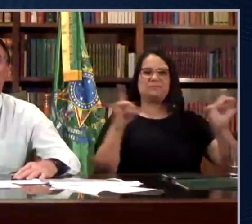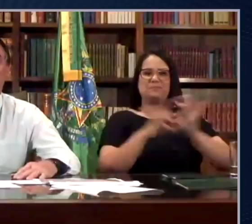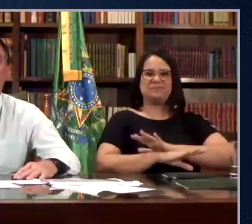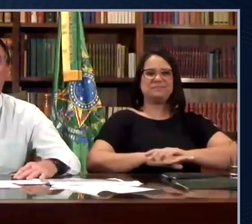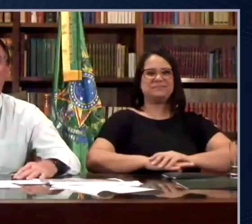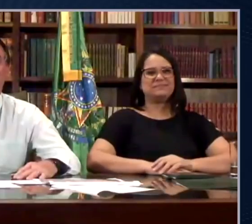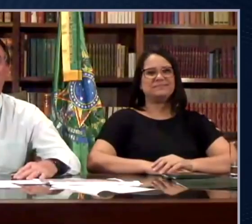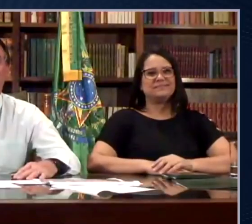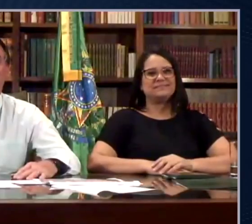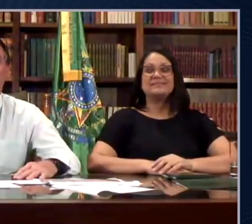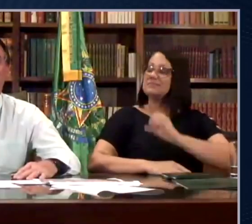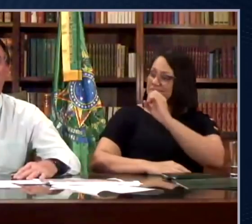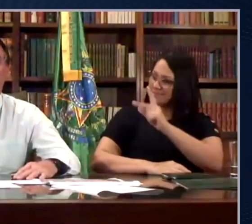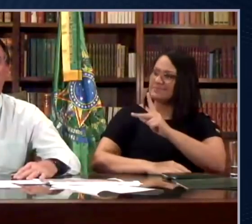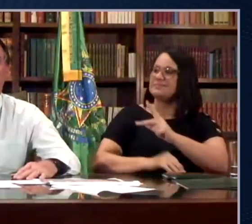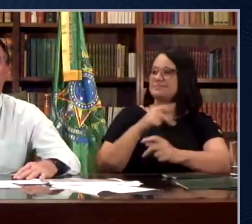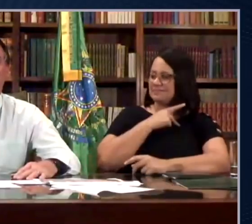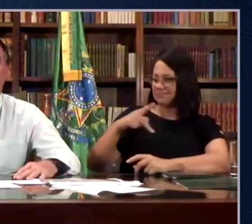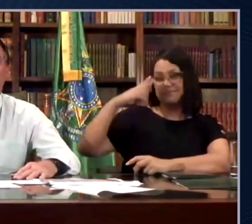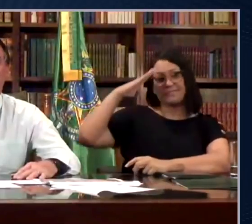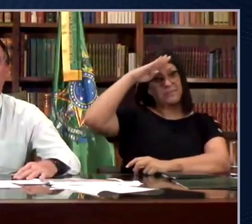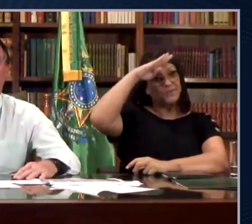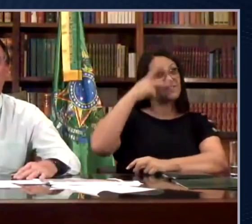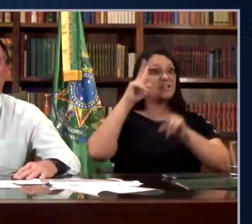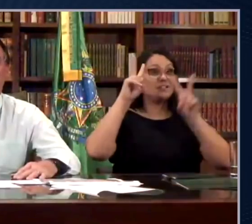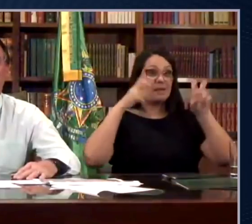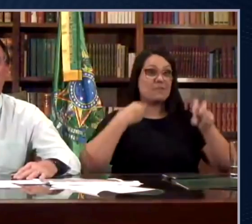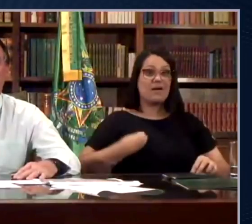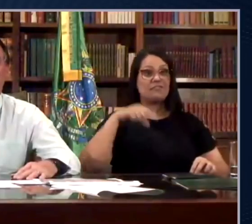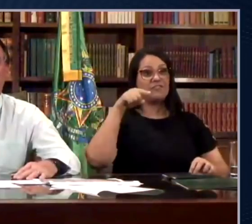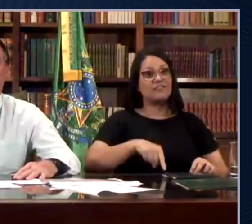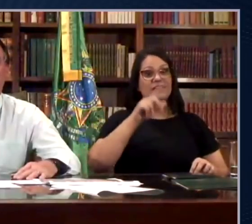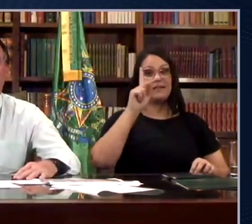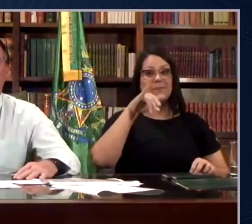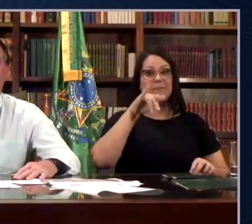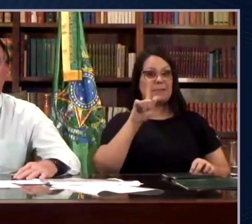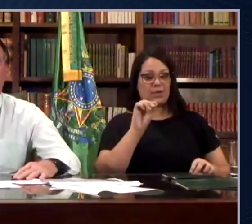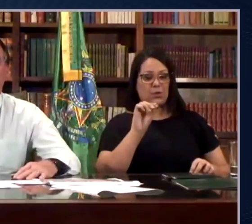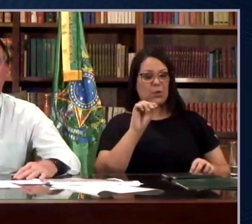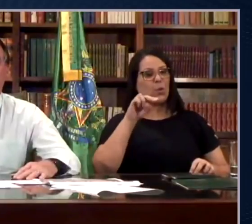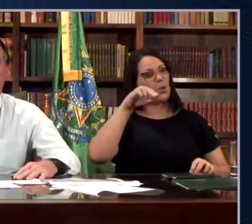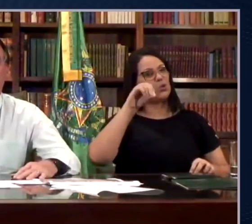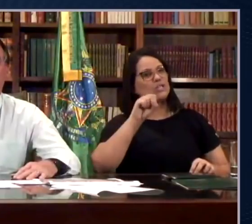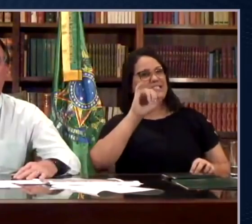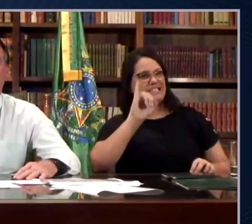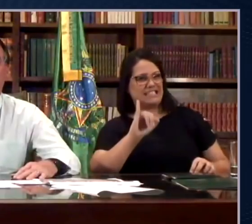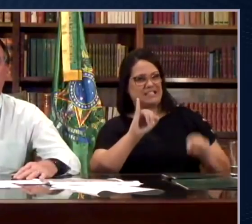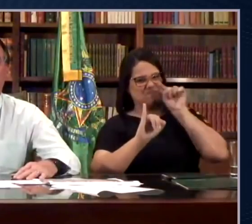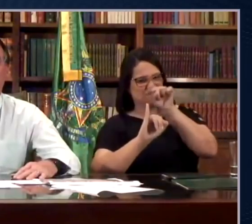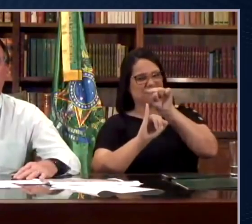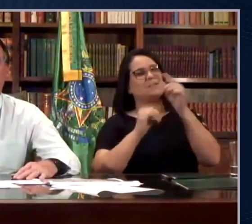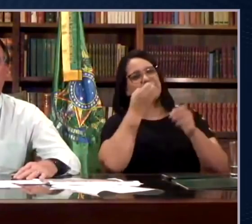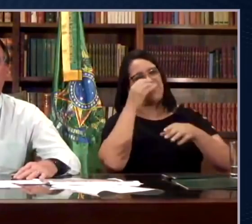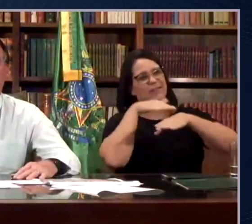Ok, obrigado. Aí o presidente Jair Bolsonaro falando ao vivo com a gente aqui em Os Pingos nos Is. Muito obrigado pela entrevista, presidente. Boa noite. Na medida do